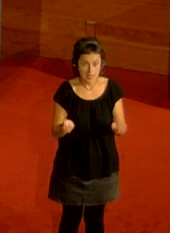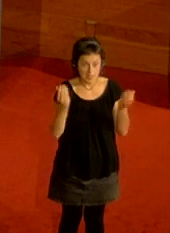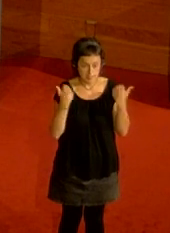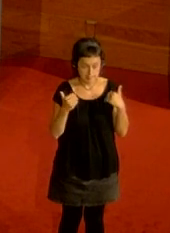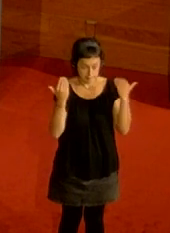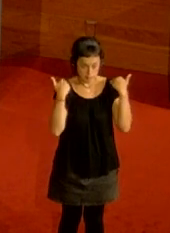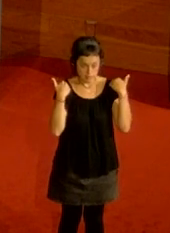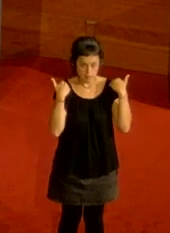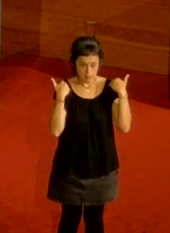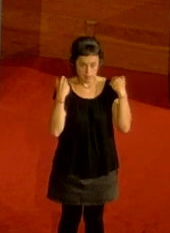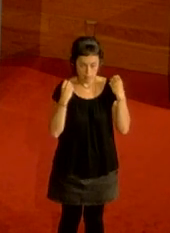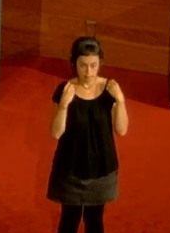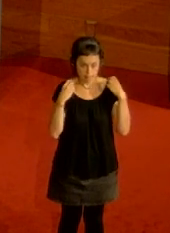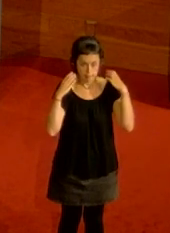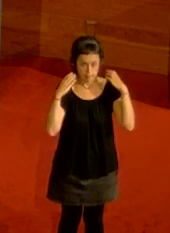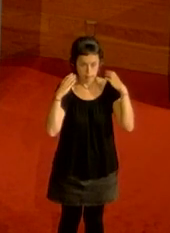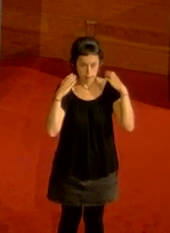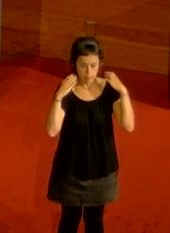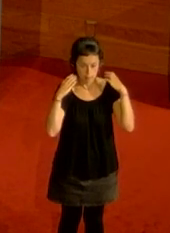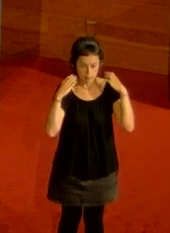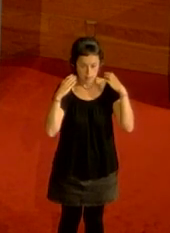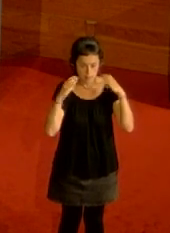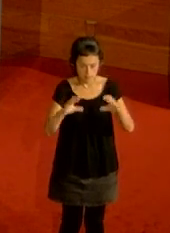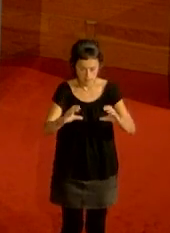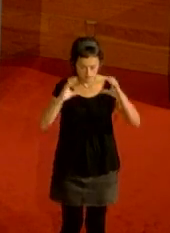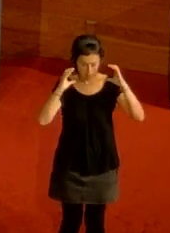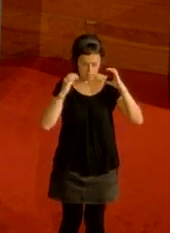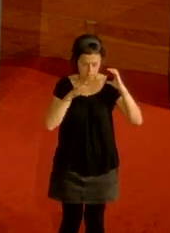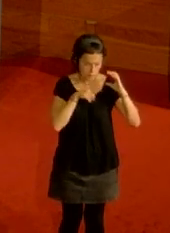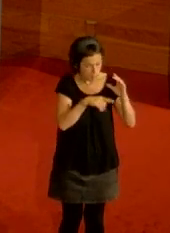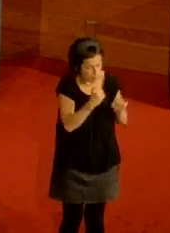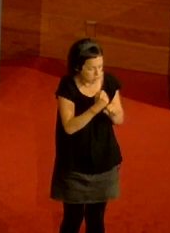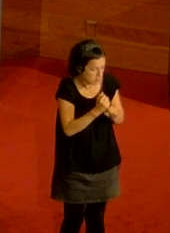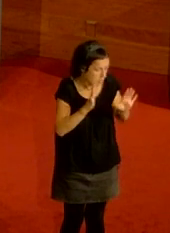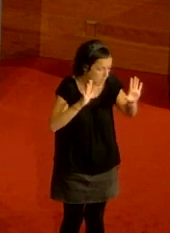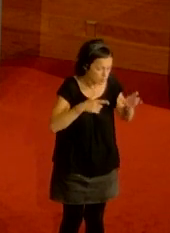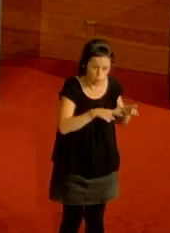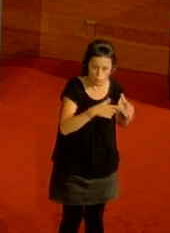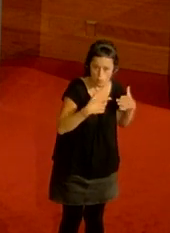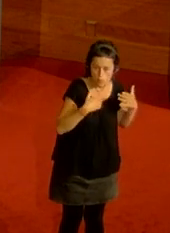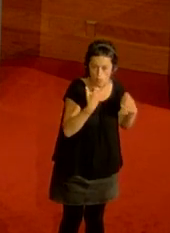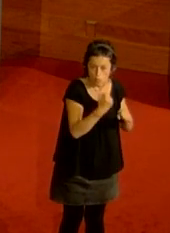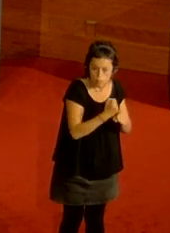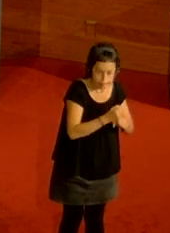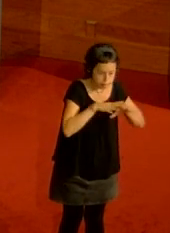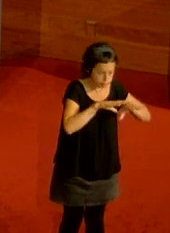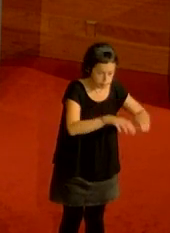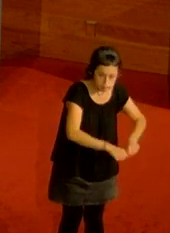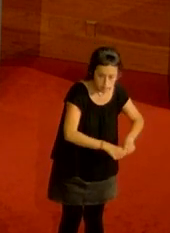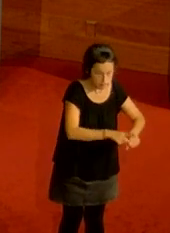de de andar siempre ocupados idos en esos en esos bucles para